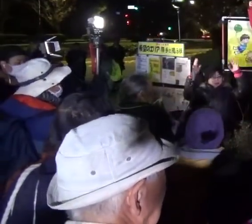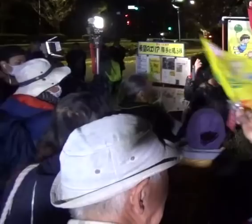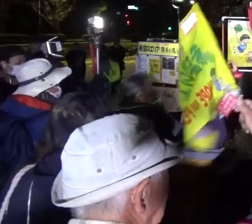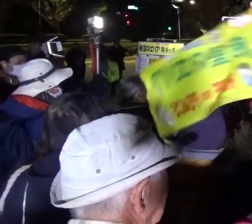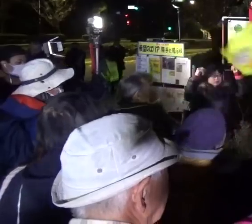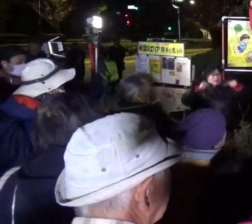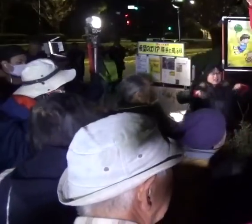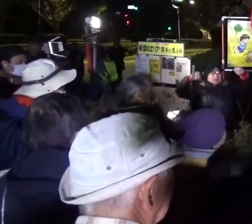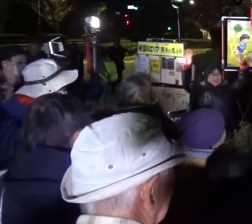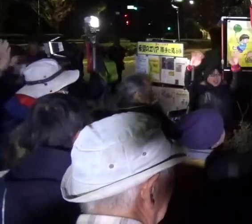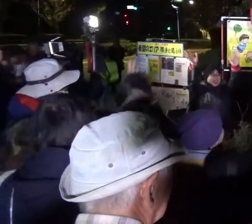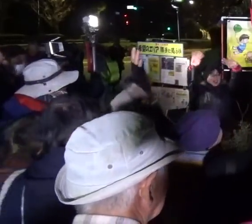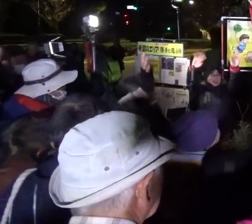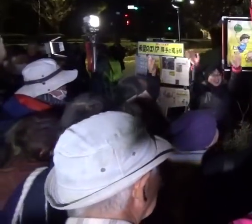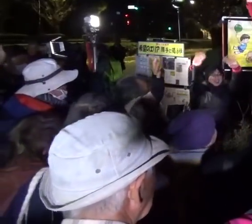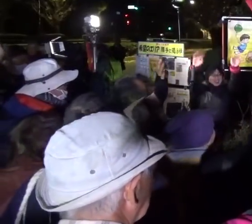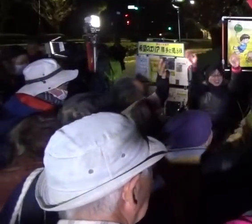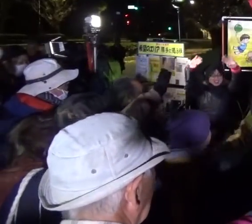また会おう。